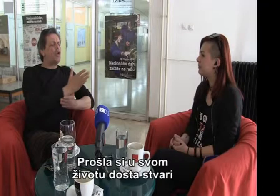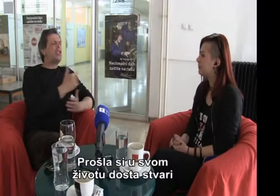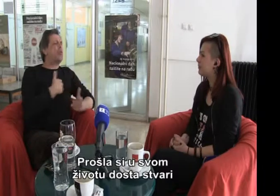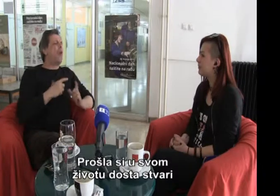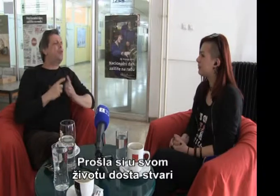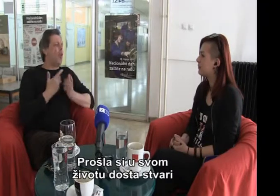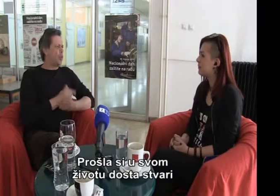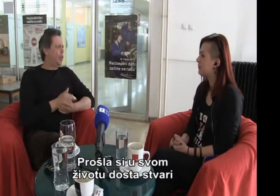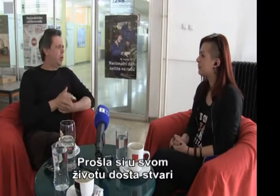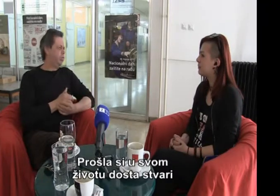Prošla si u svom životu